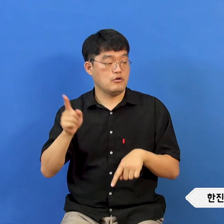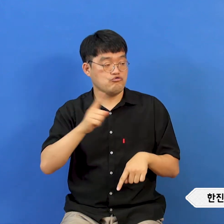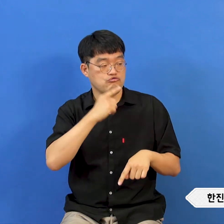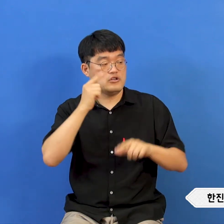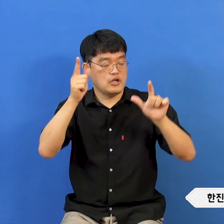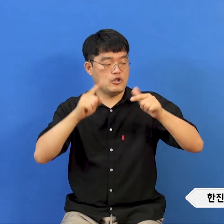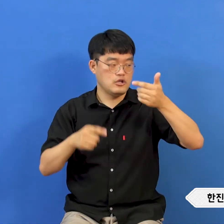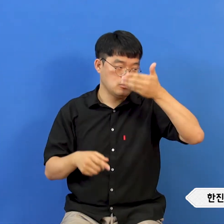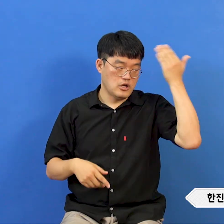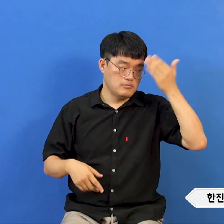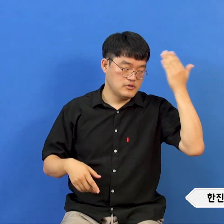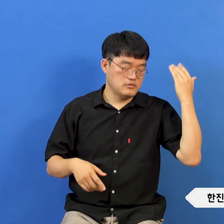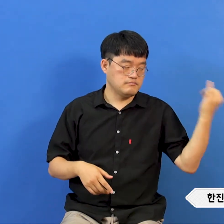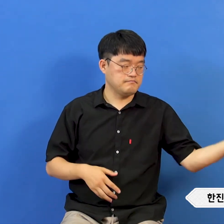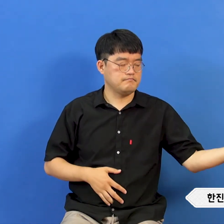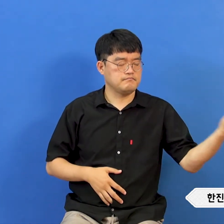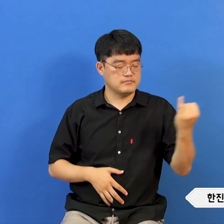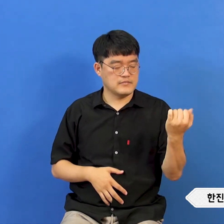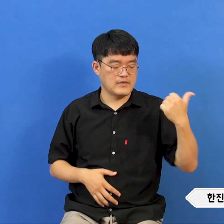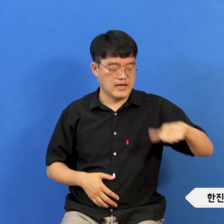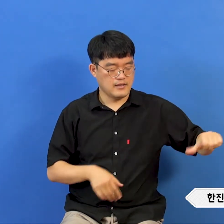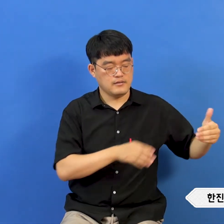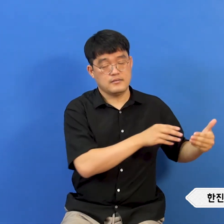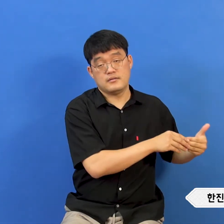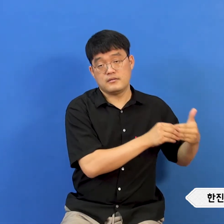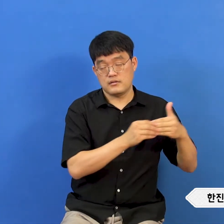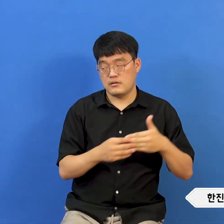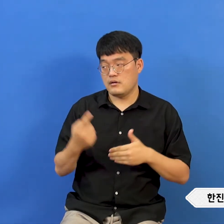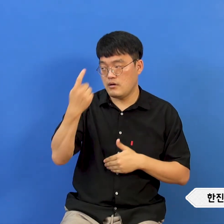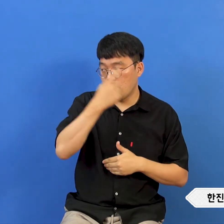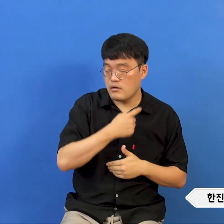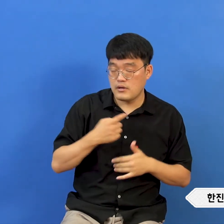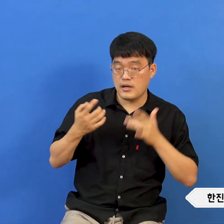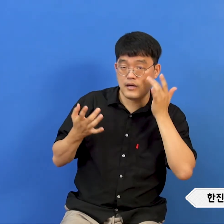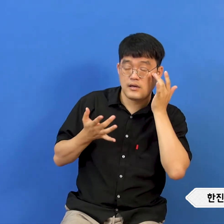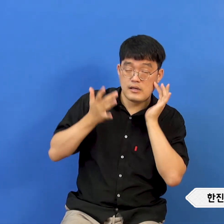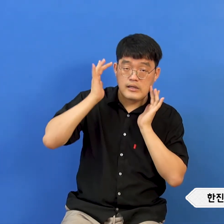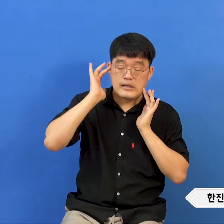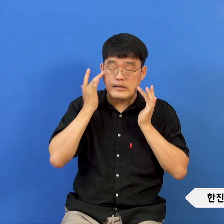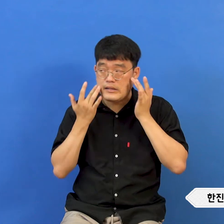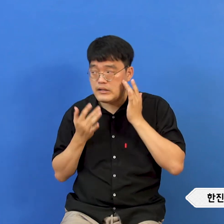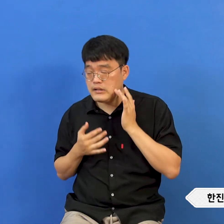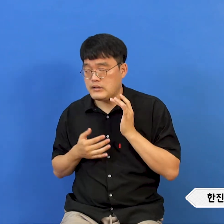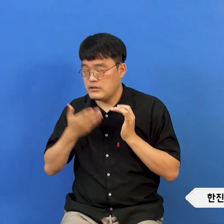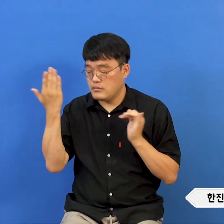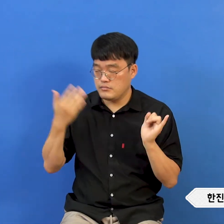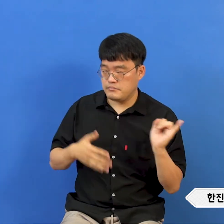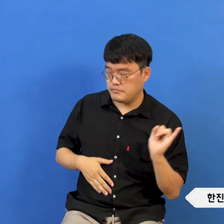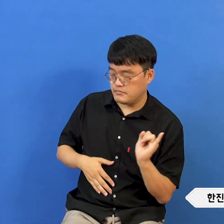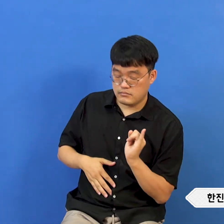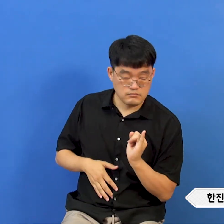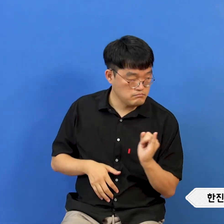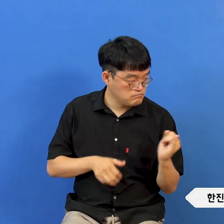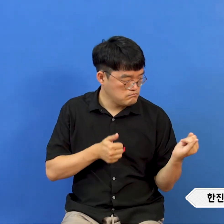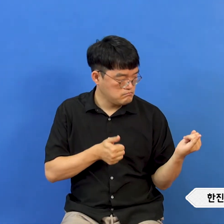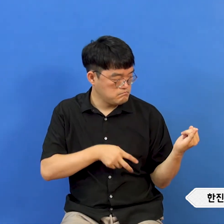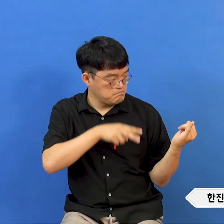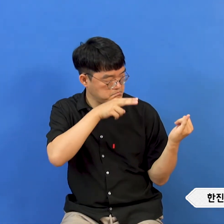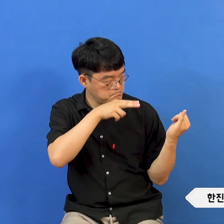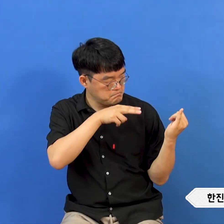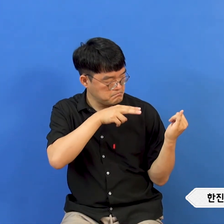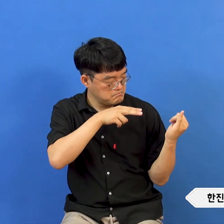찾아왔습니다. 아들을 데리고 얼굴에는 이 긴장한 빛이 역력한 젊은 여성이 왔습니다.